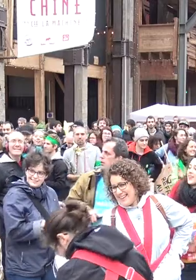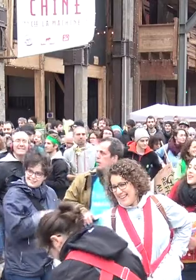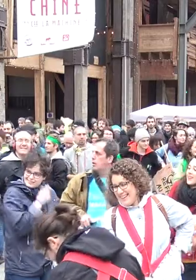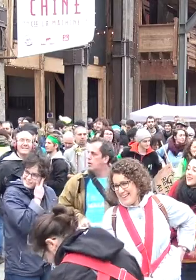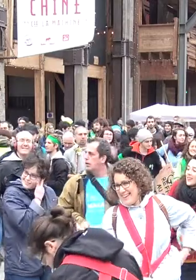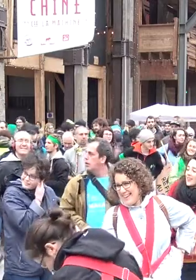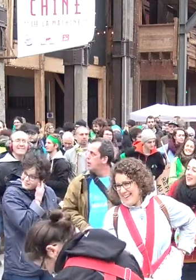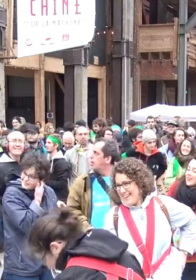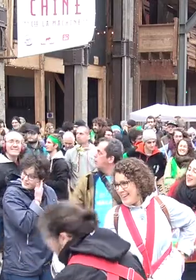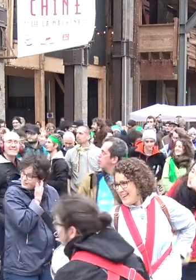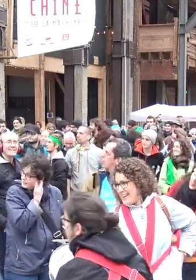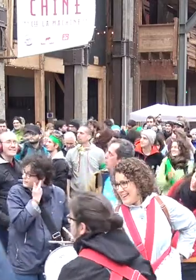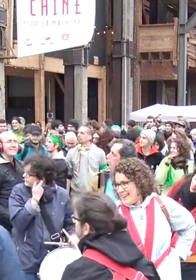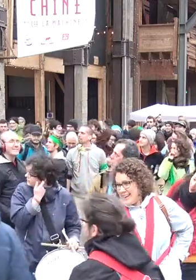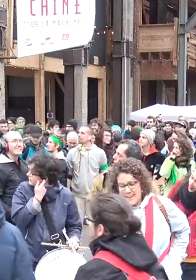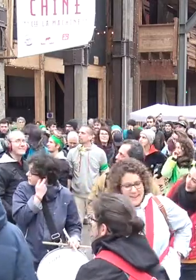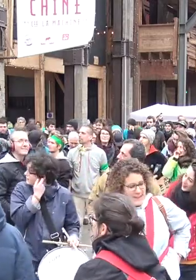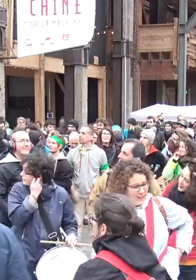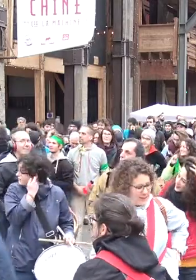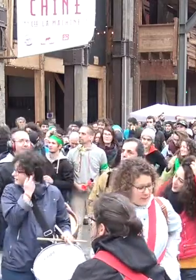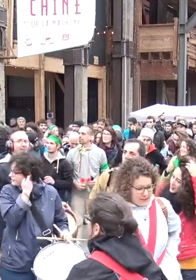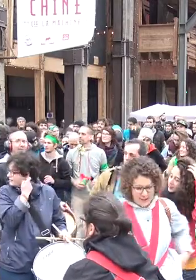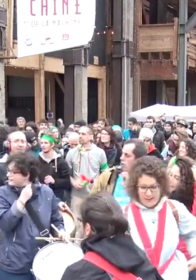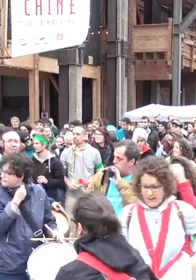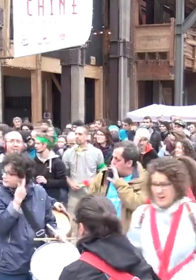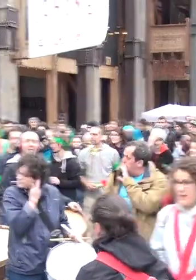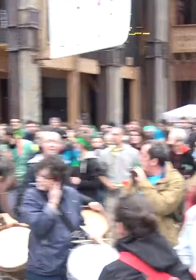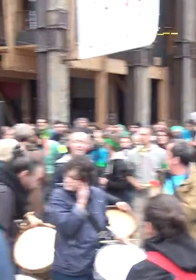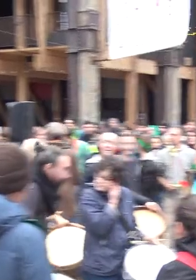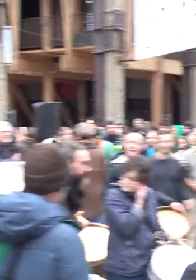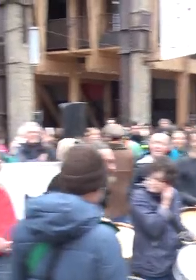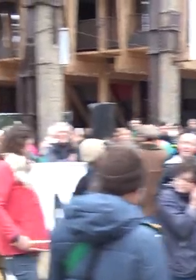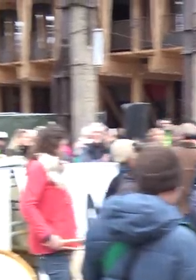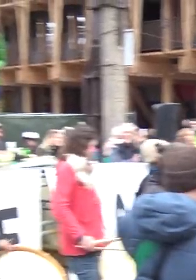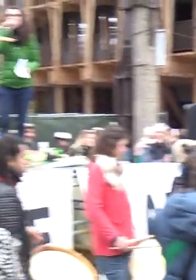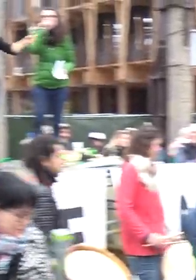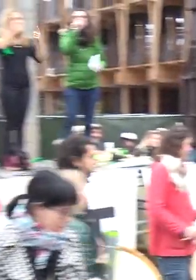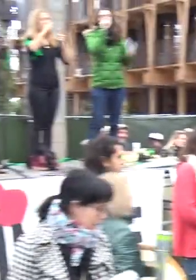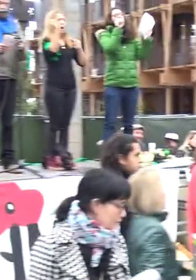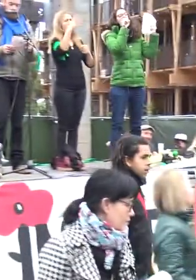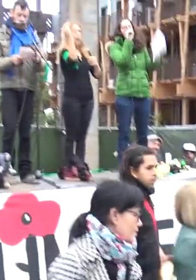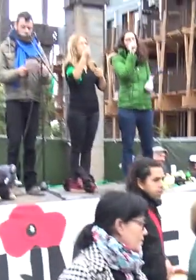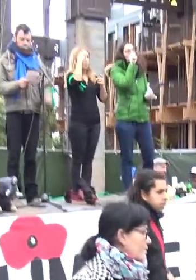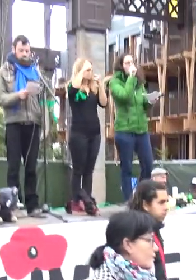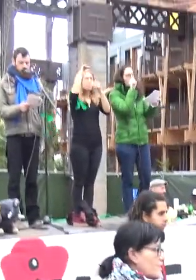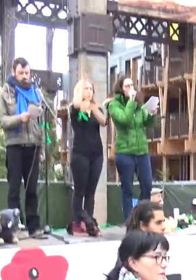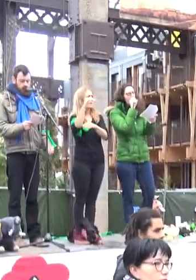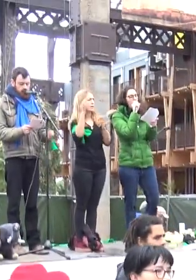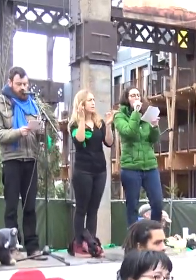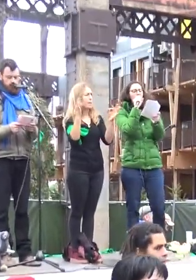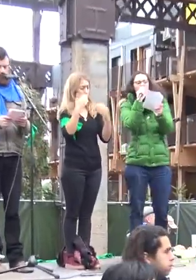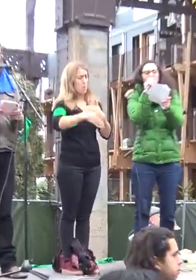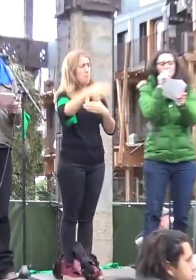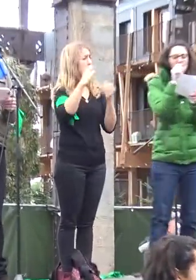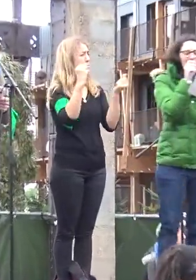Ce qui est important, c'est qu'on soit de plus en plus nombreux, encore et encore, à faire sonner cette alarme climatique encore les prochains